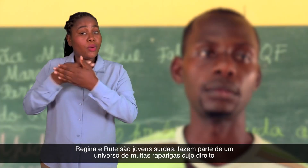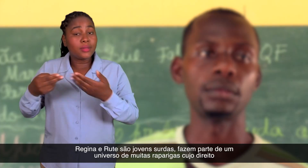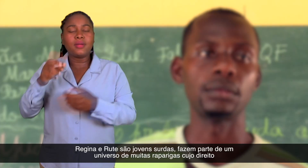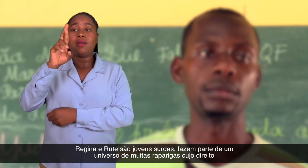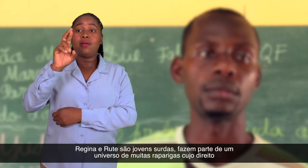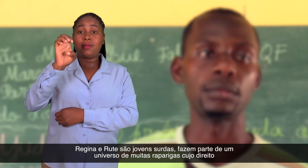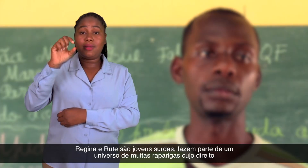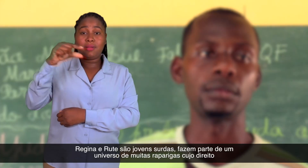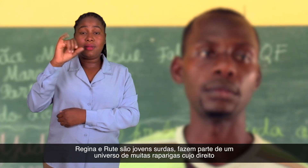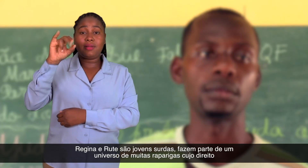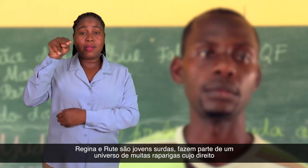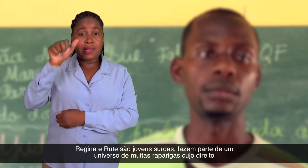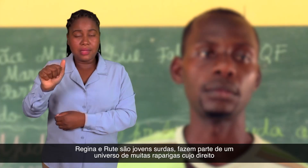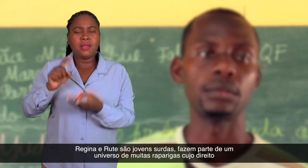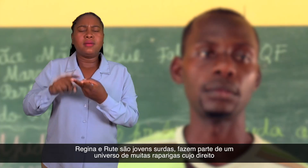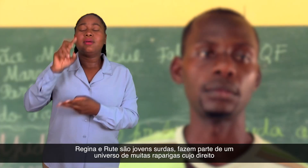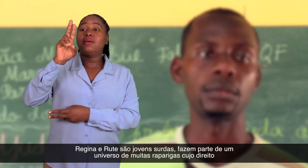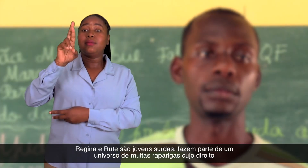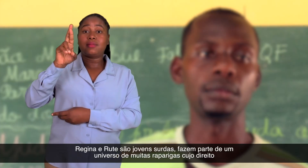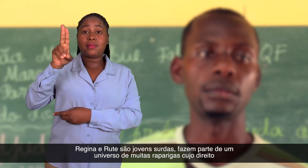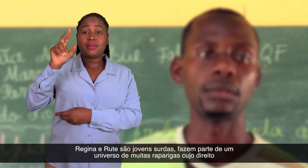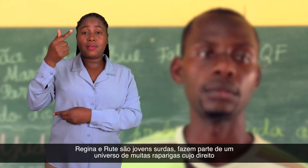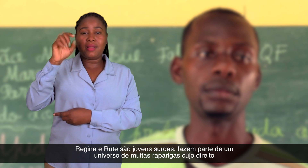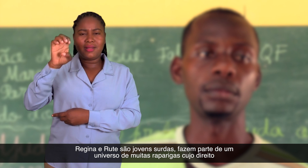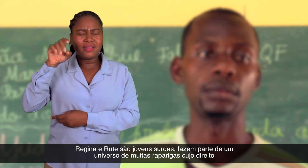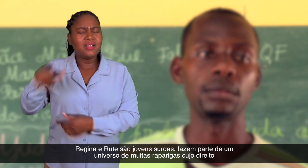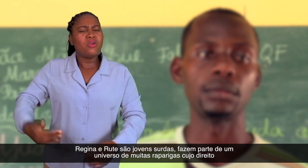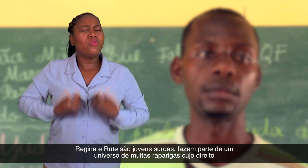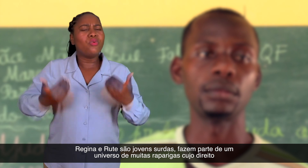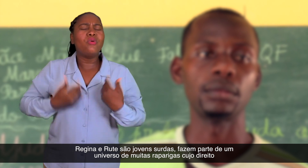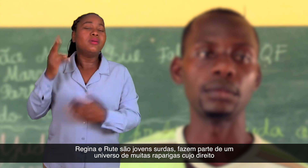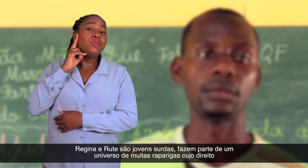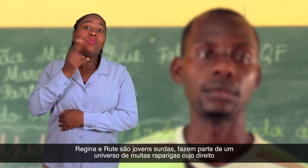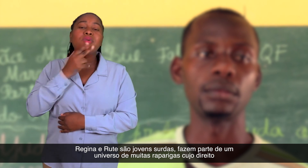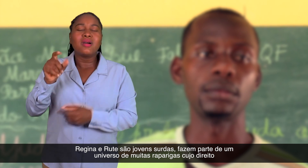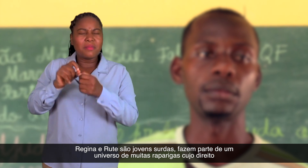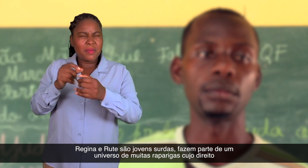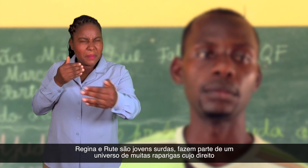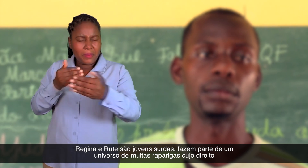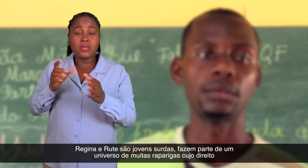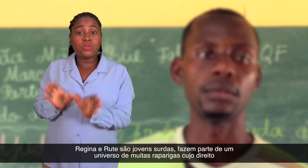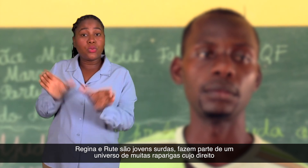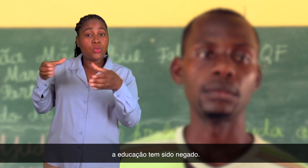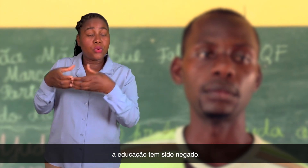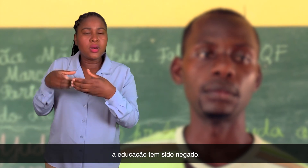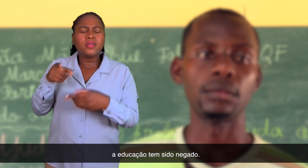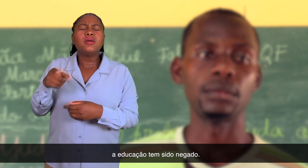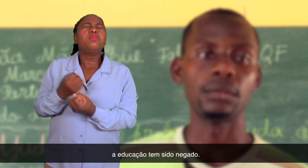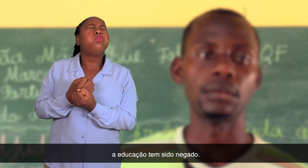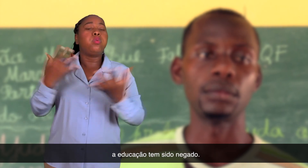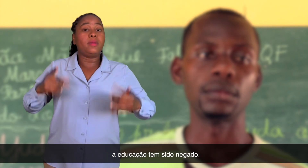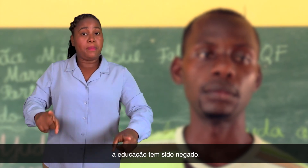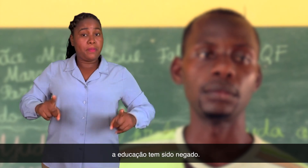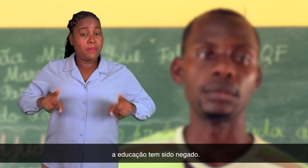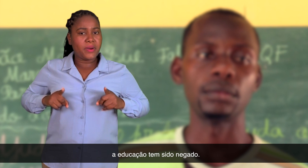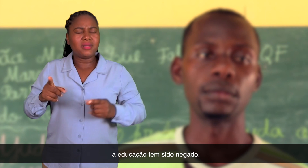Regina e Ruta são jovens surdas. Fazem parte de um universo de muitas raparigas cujo direito à educação